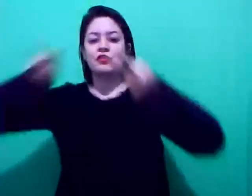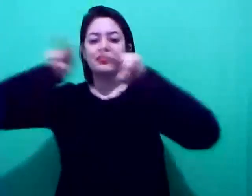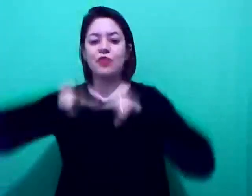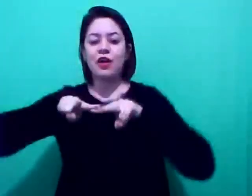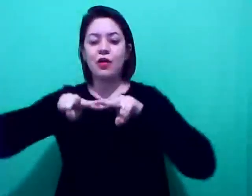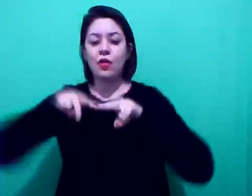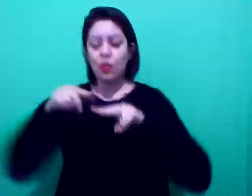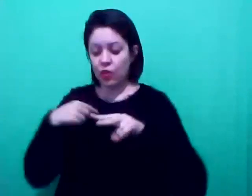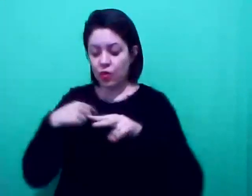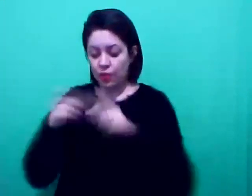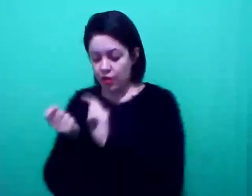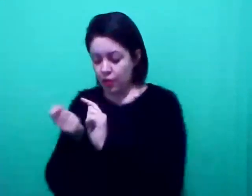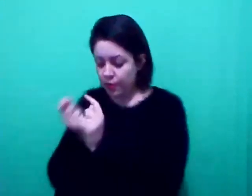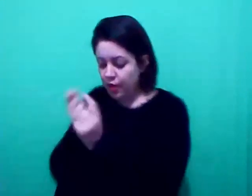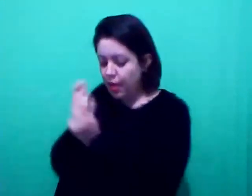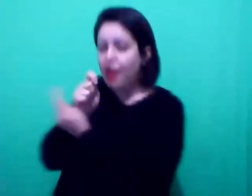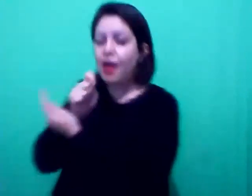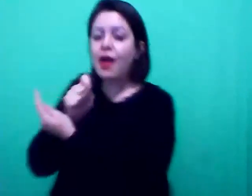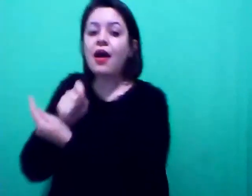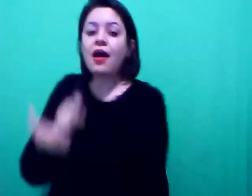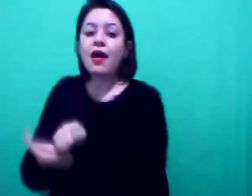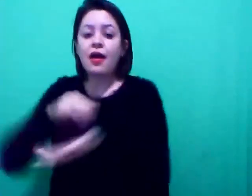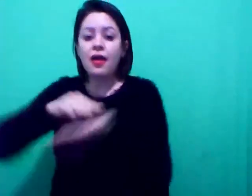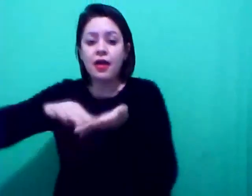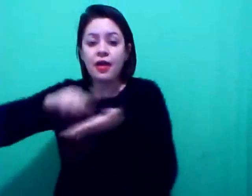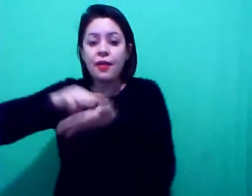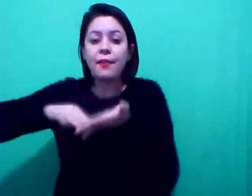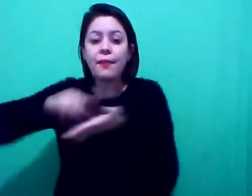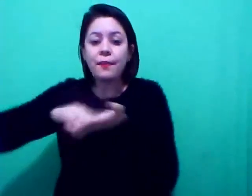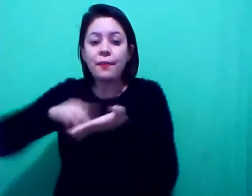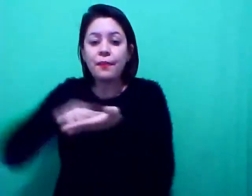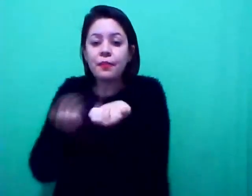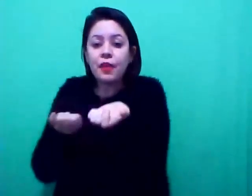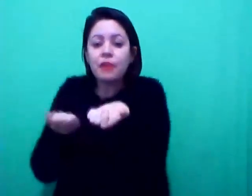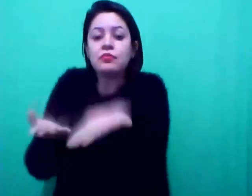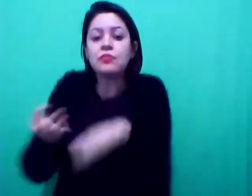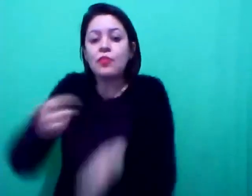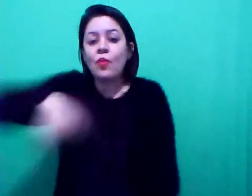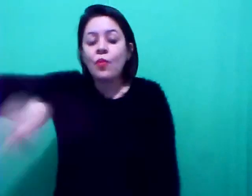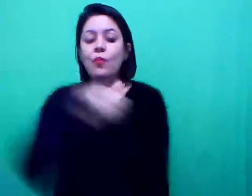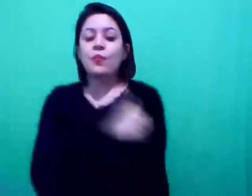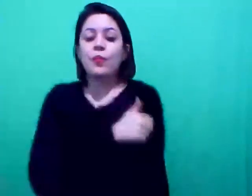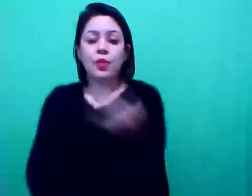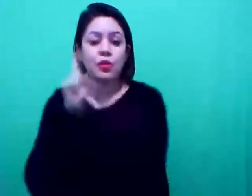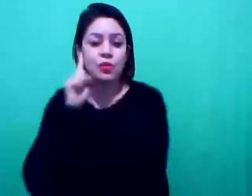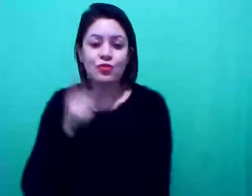Como que eu vou montar esses materiais visuais para adaptar e dar para o